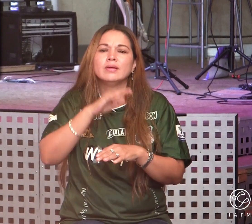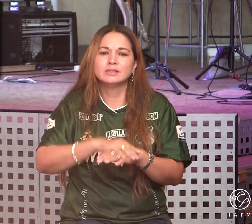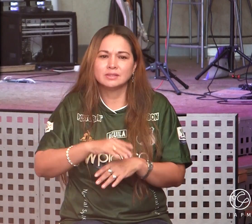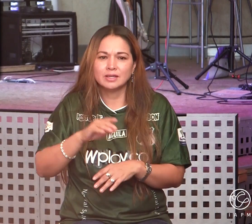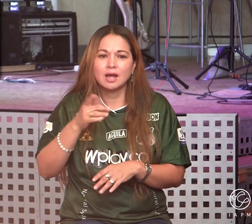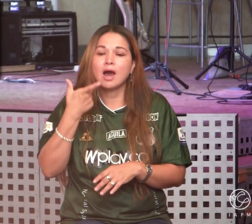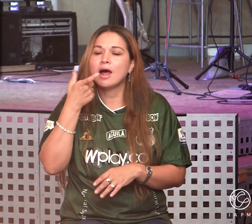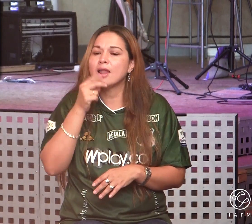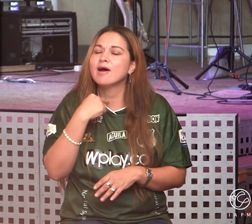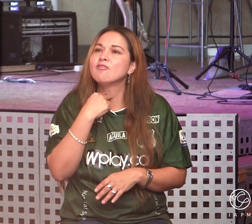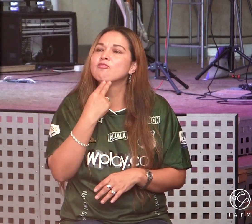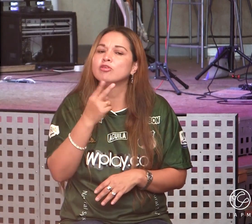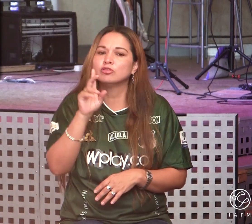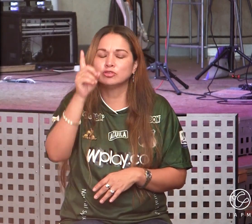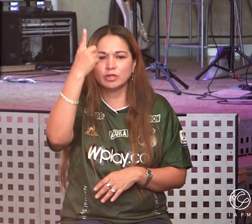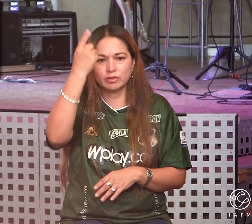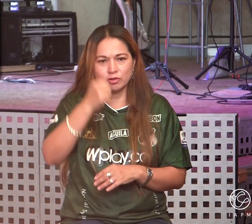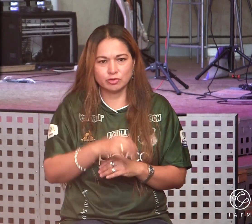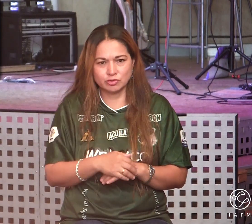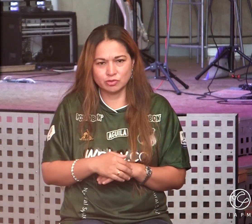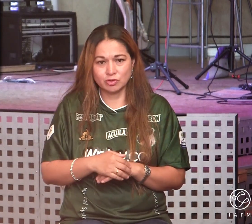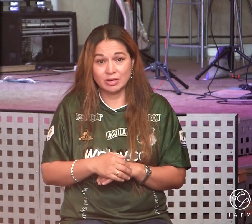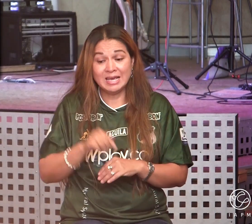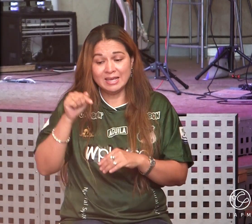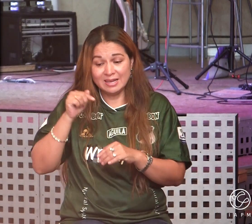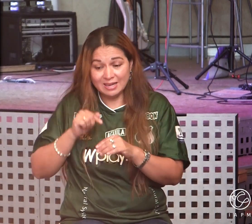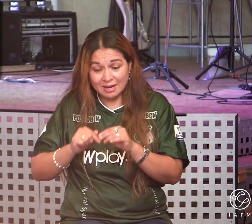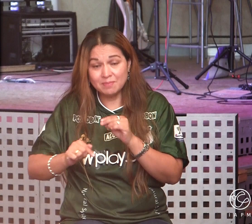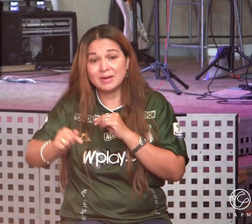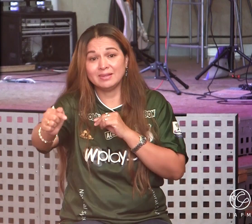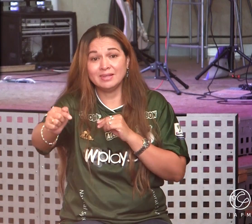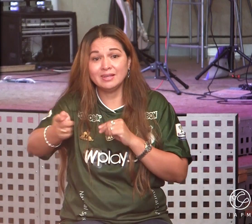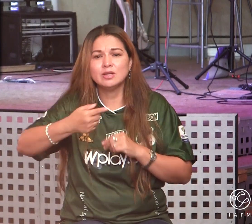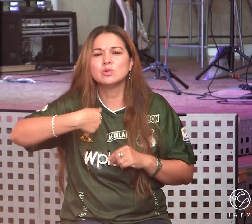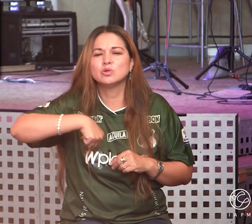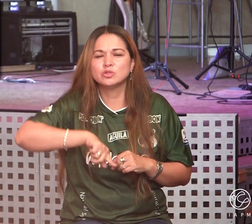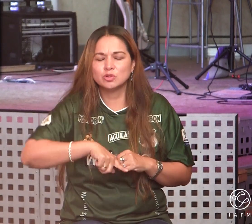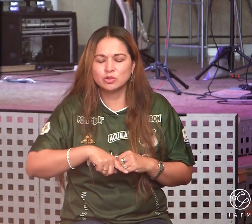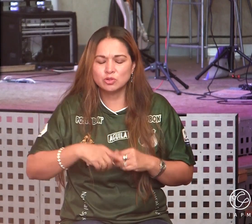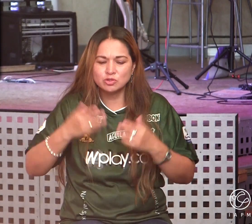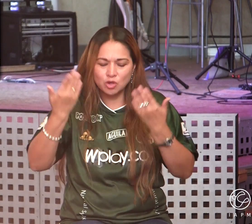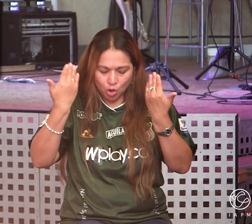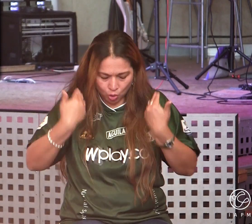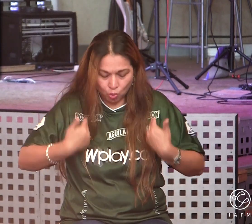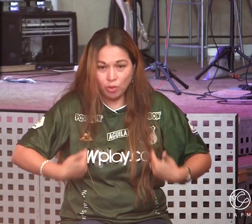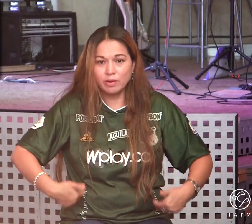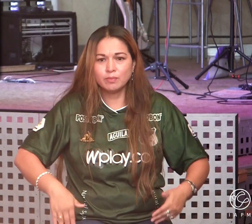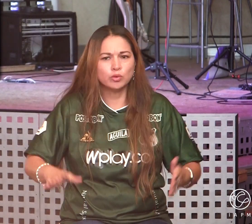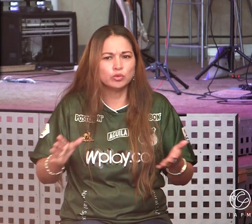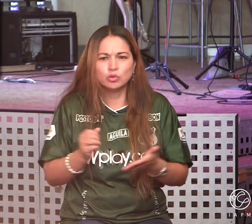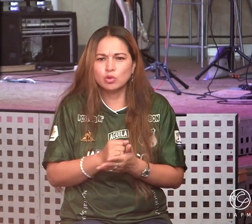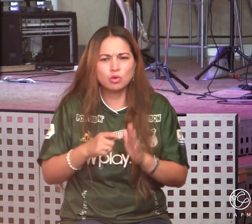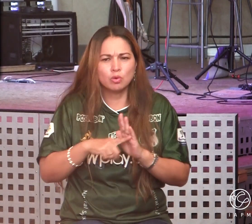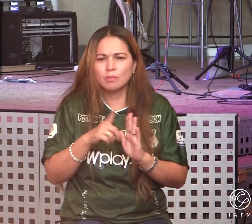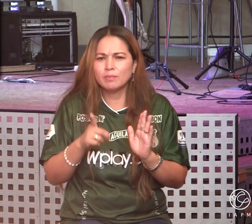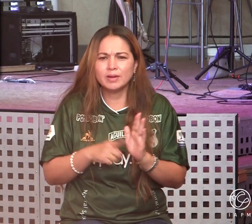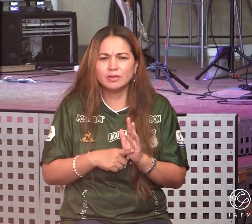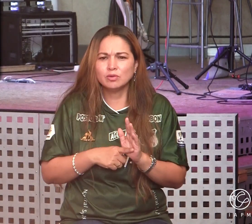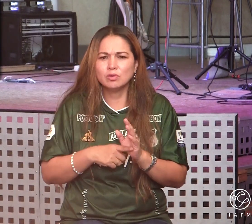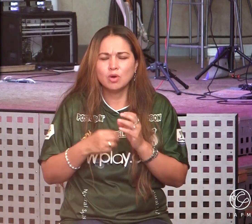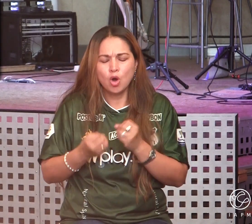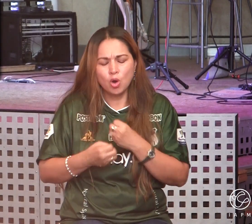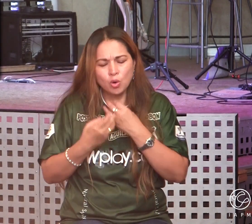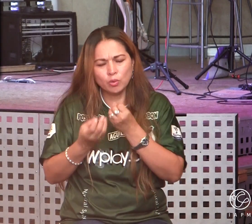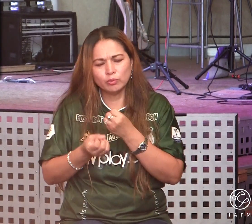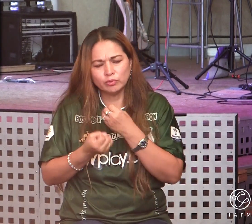aumento en todo, y para a partir de allí comenzar a expresar todo lo que somos. Y yo encuentro la palabra libertad como una de las mejores para